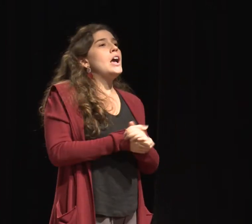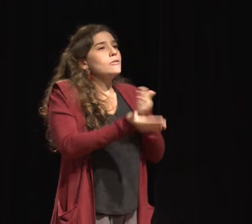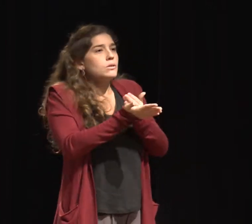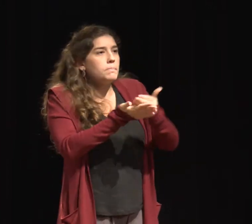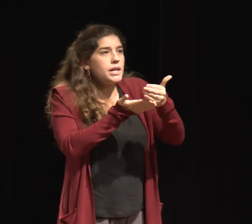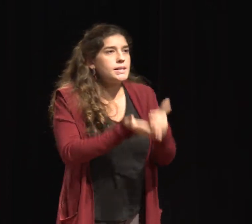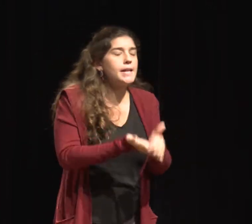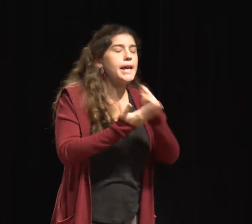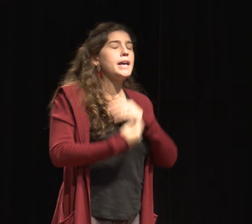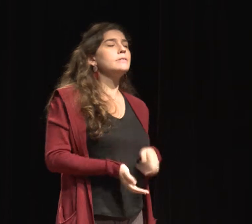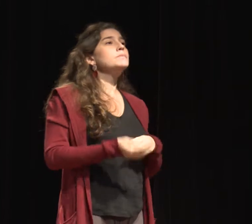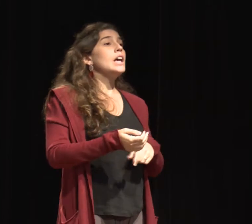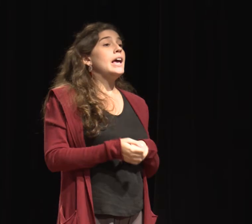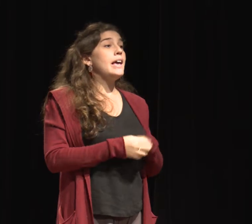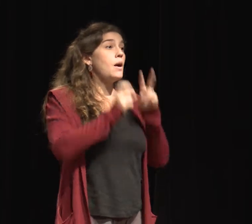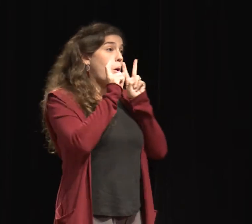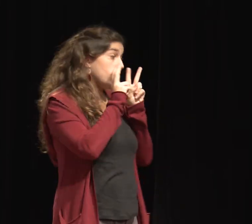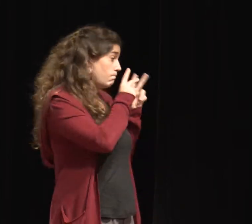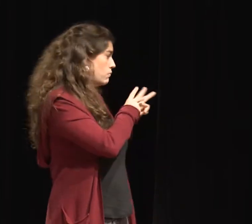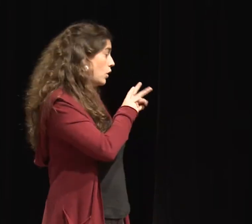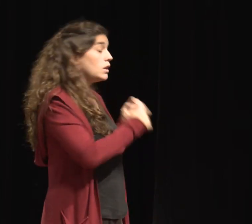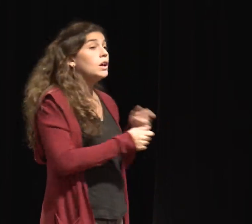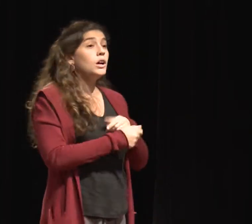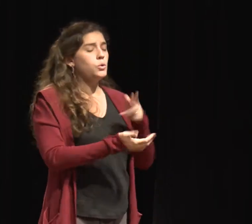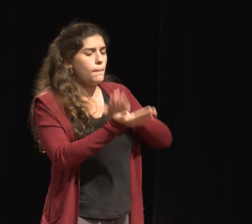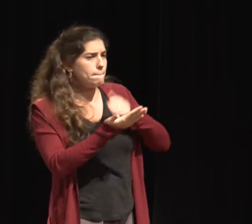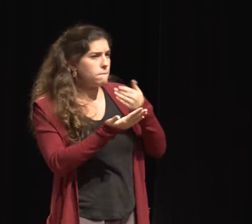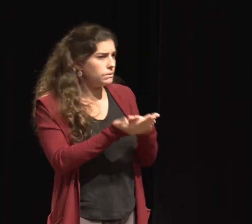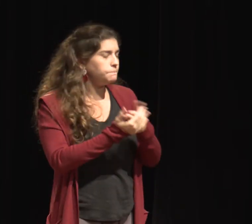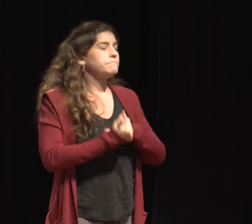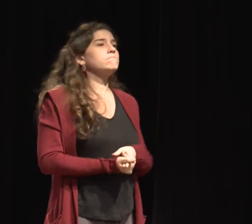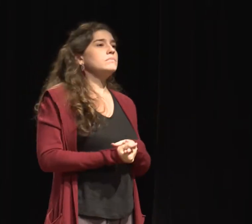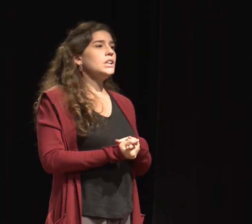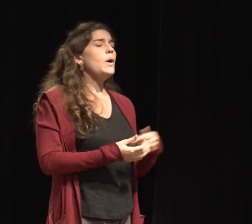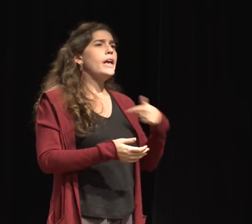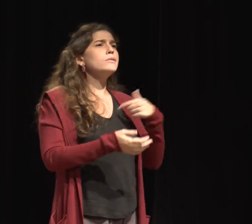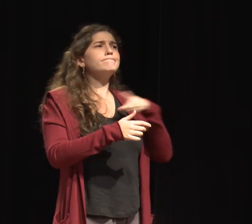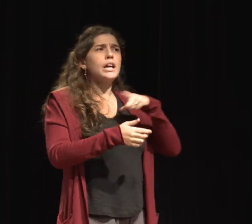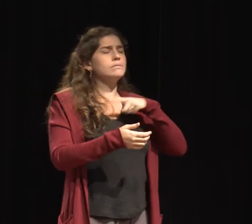E eu pesquisei, comecei a pesquisar em como seria, eu observava o intérprete.